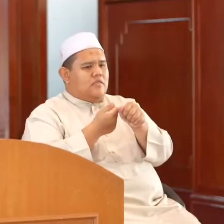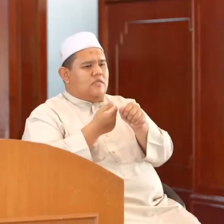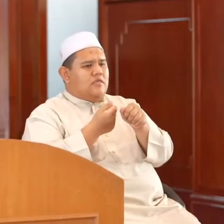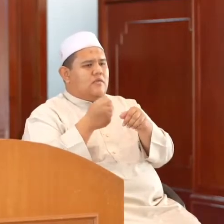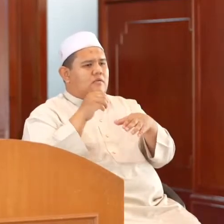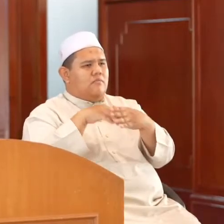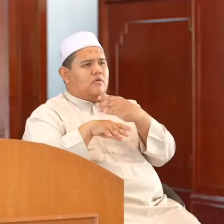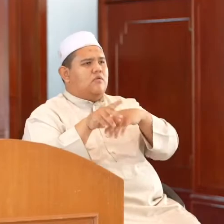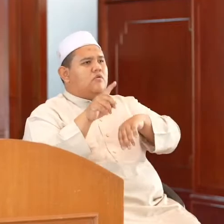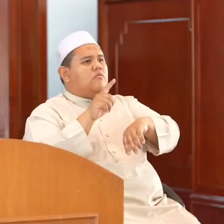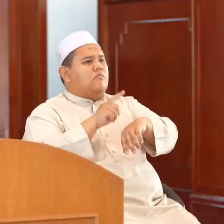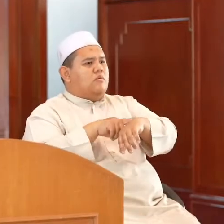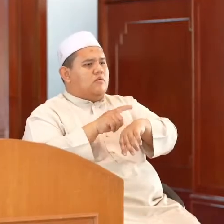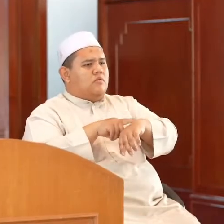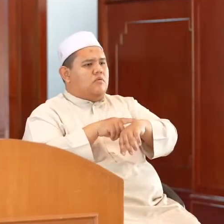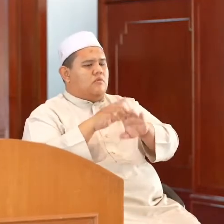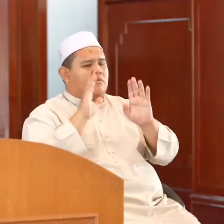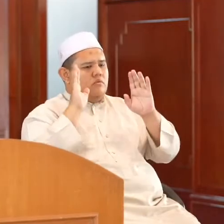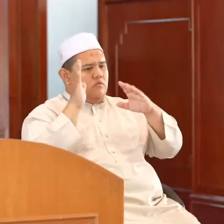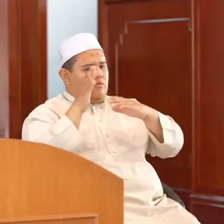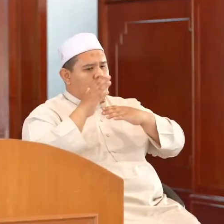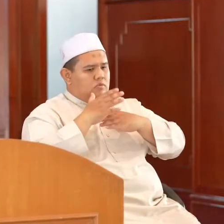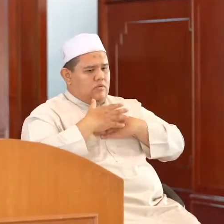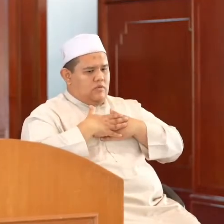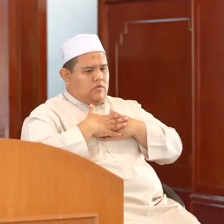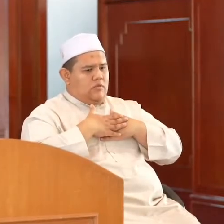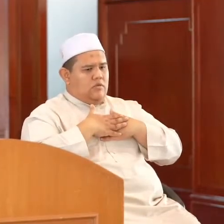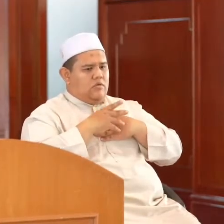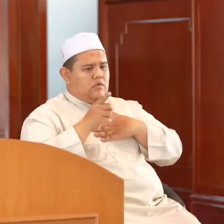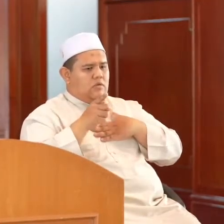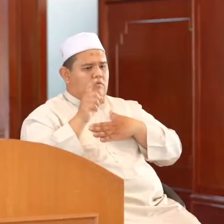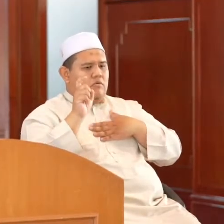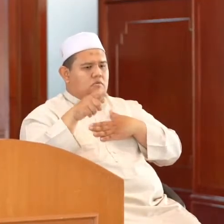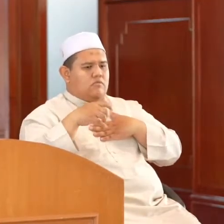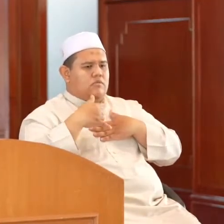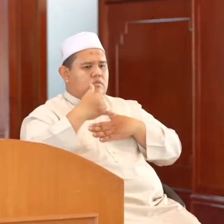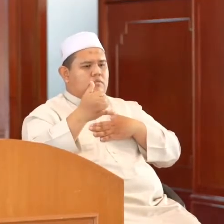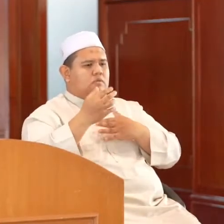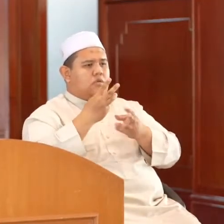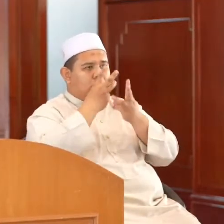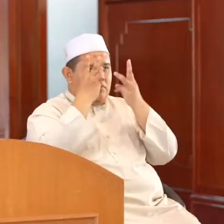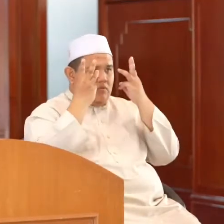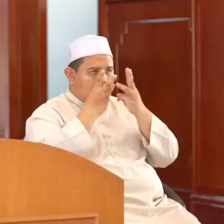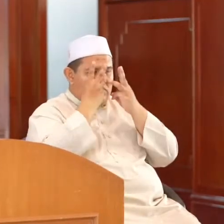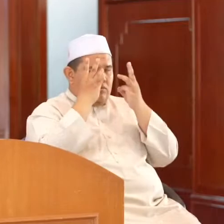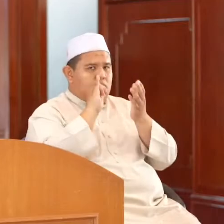masuk waktu sembahyang, awak hendaklah ambil wuduk.